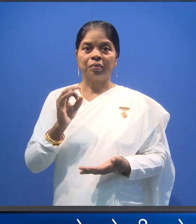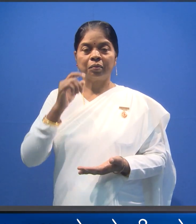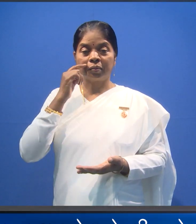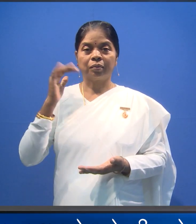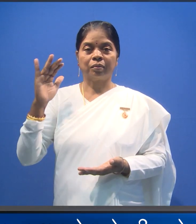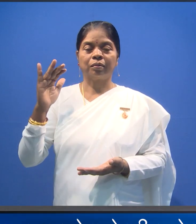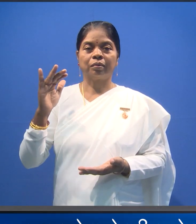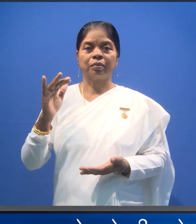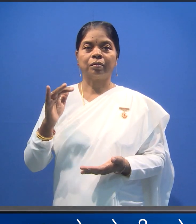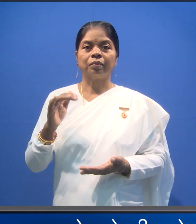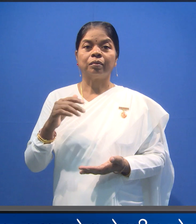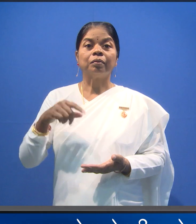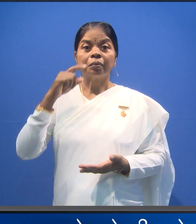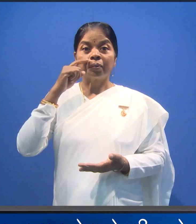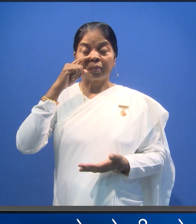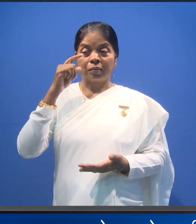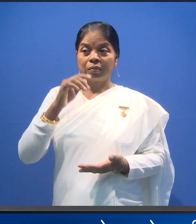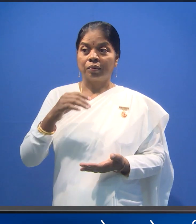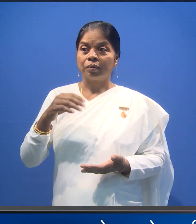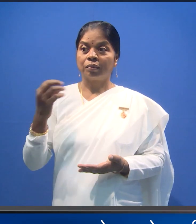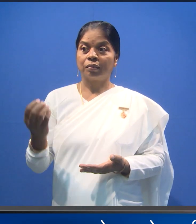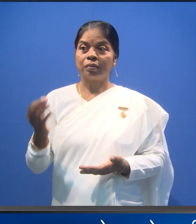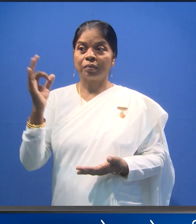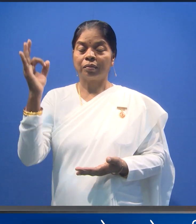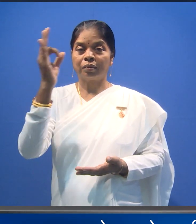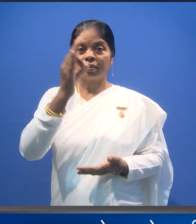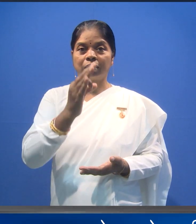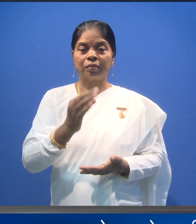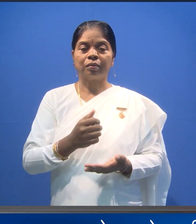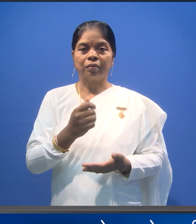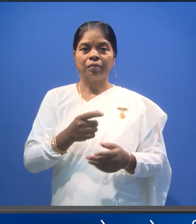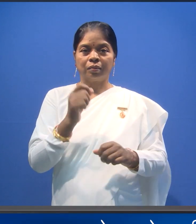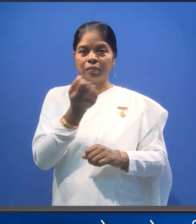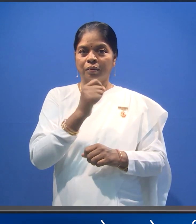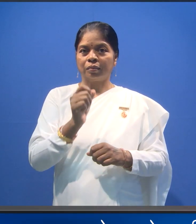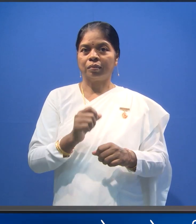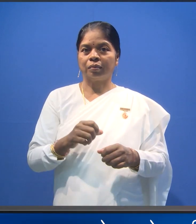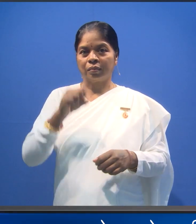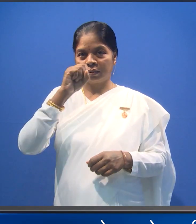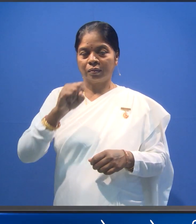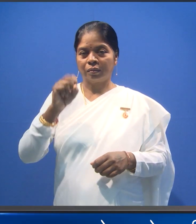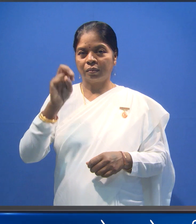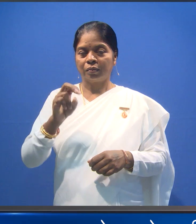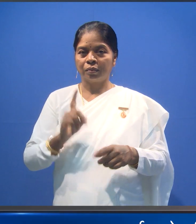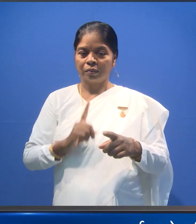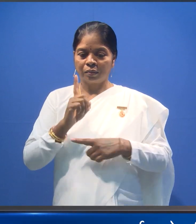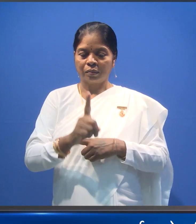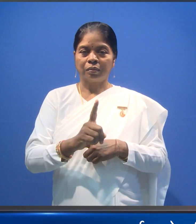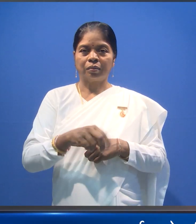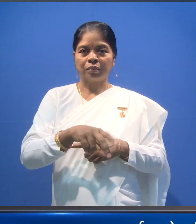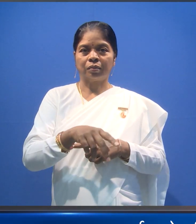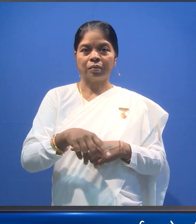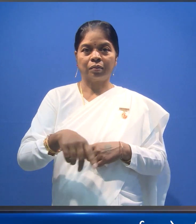लोककल्याणाला प्राथमिकता देतो. युद्ध क्षेत्रात सेनापती सर्वप्रथम जातो आणि